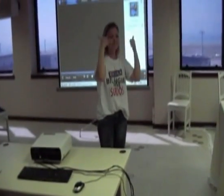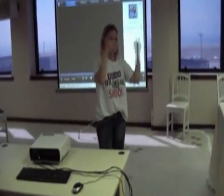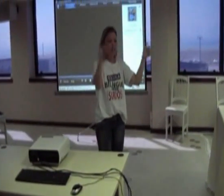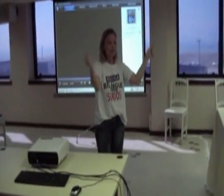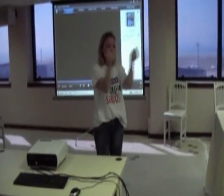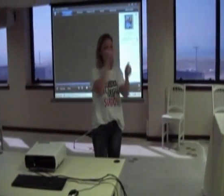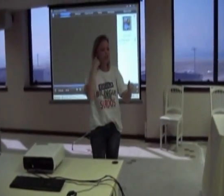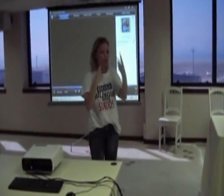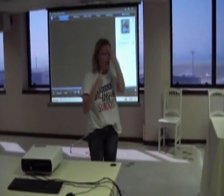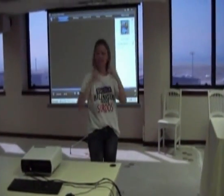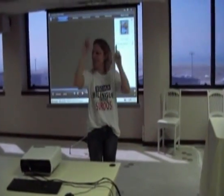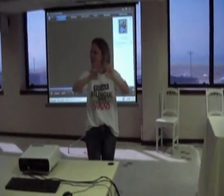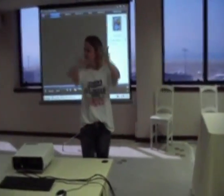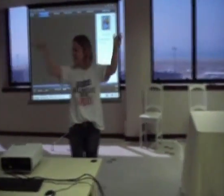Vamos ter esse pensamento positivo nessa discussão.